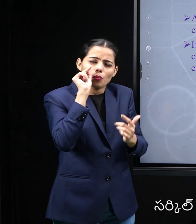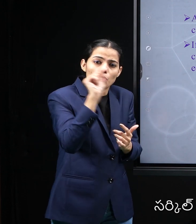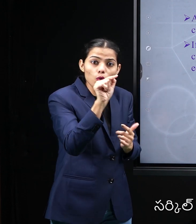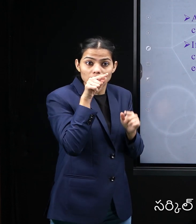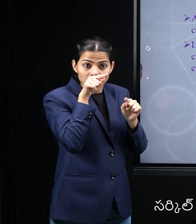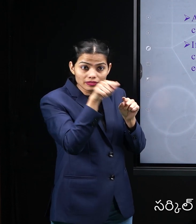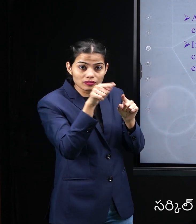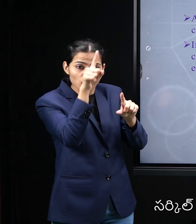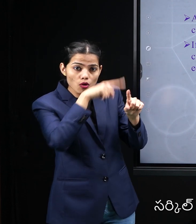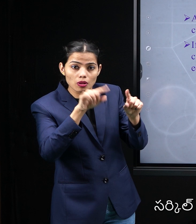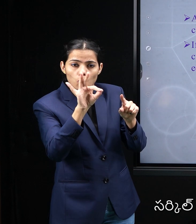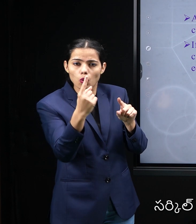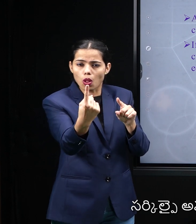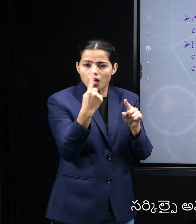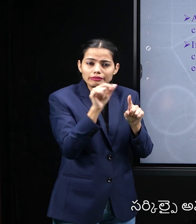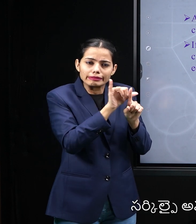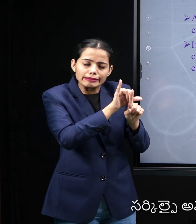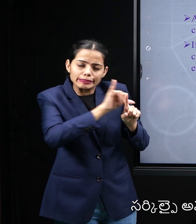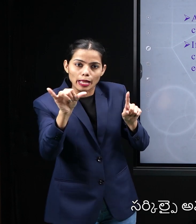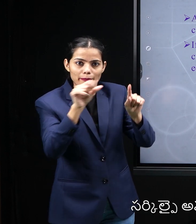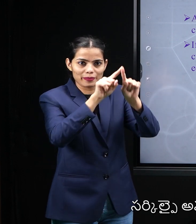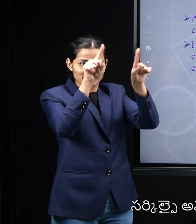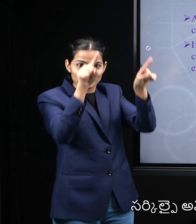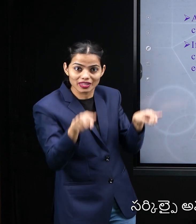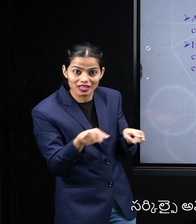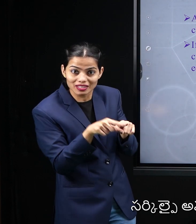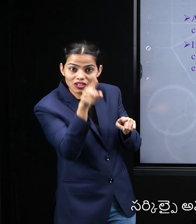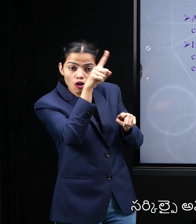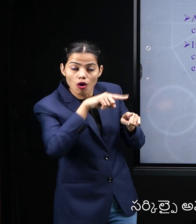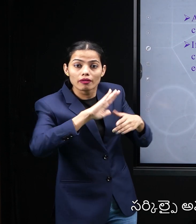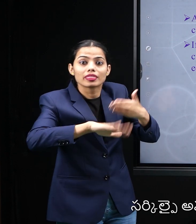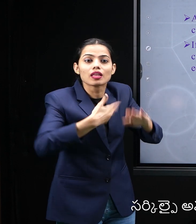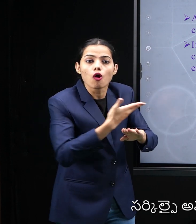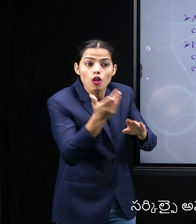అదే విభాగంలో ఉన్న సర్కిల్పై అప్పుడు అవి సమానంగా ఉంటాయి.